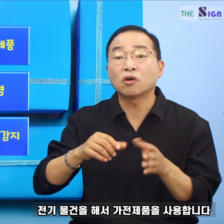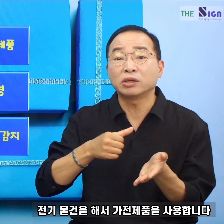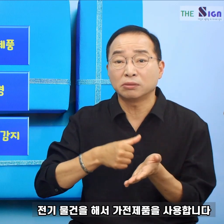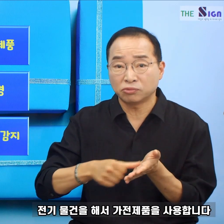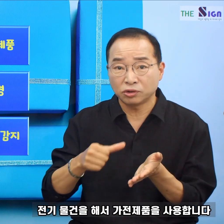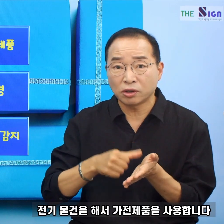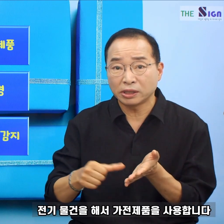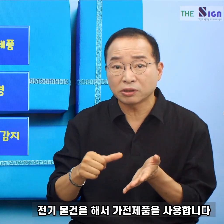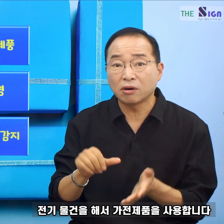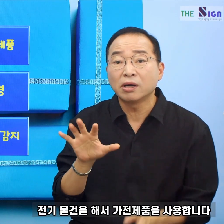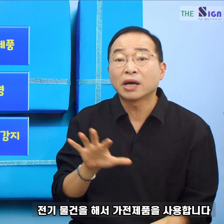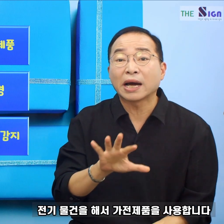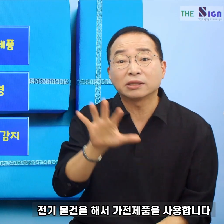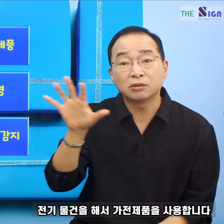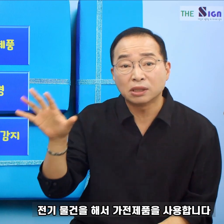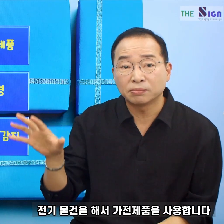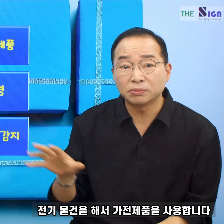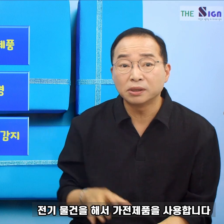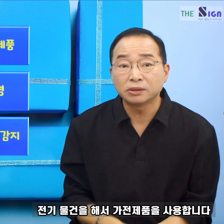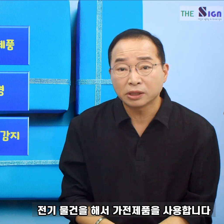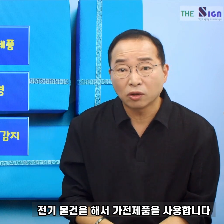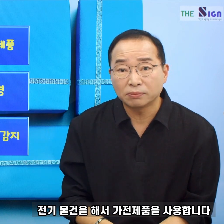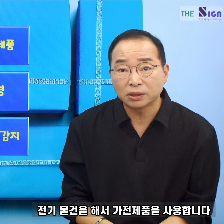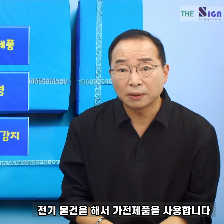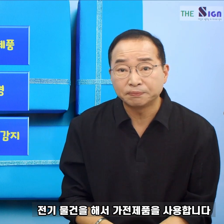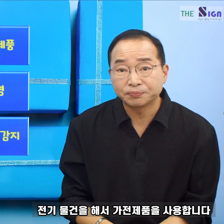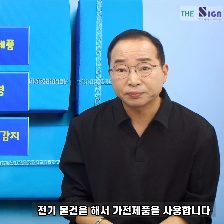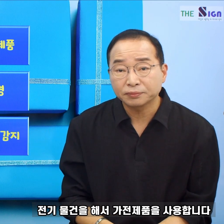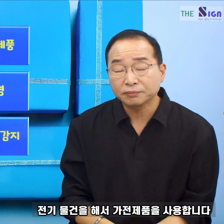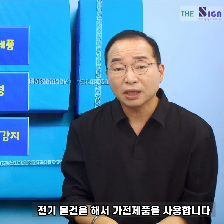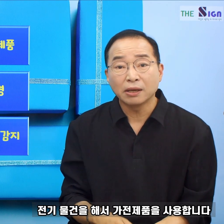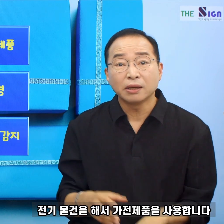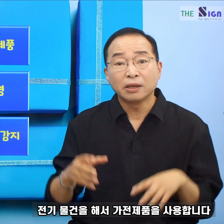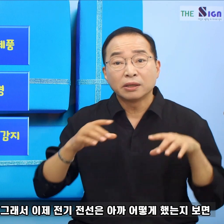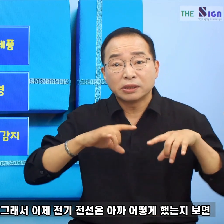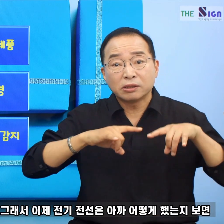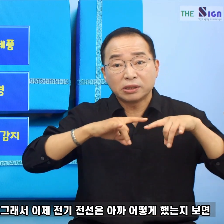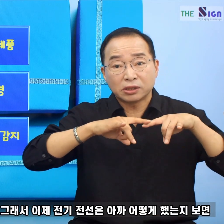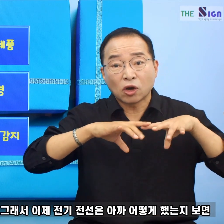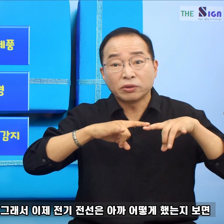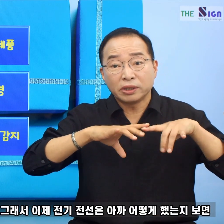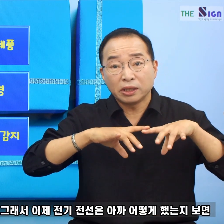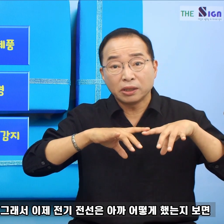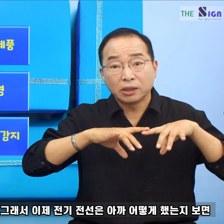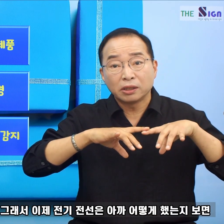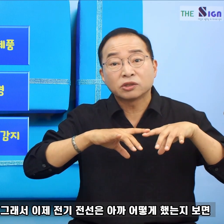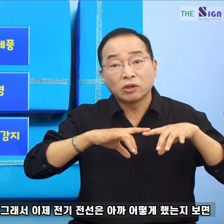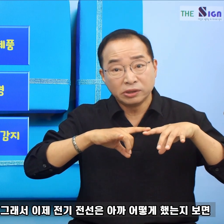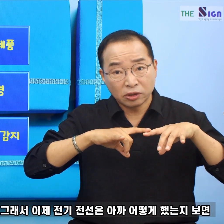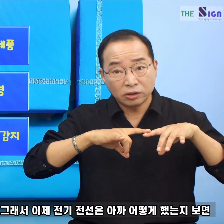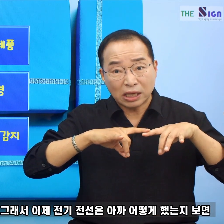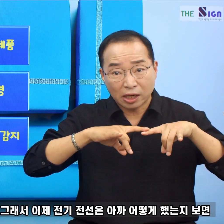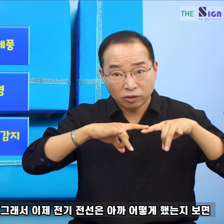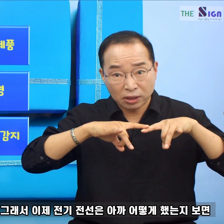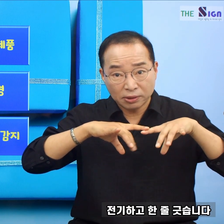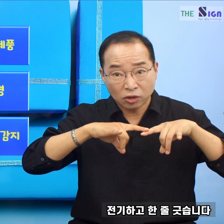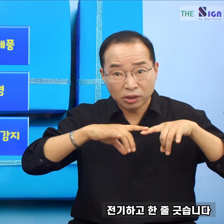전기 물건을 해서 가전제품을 사용합니다. 그래서 이제 전선은 아까 어떻게 하면 전기하고 한